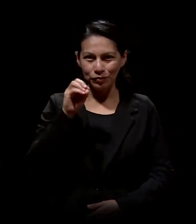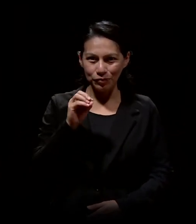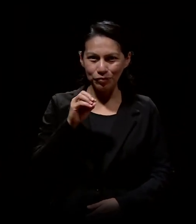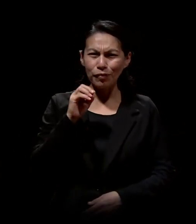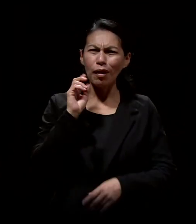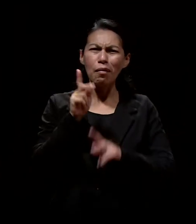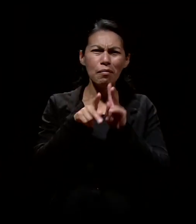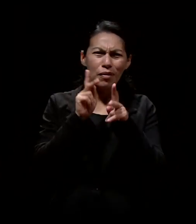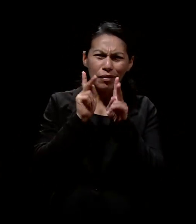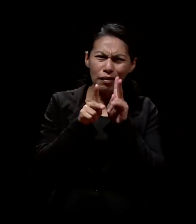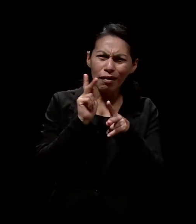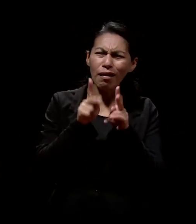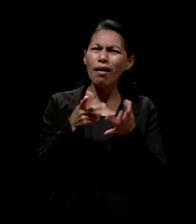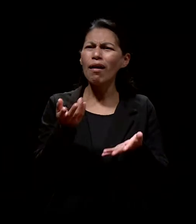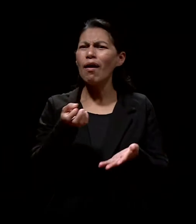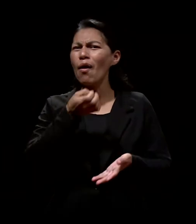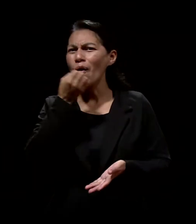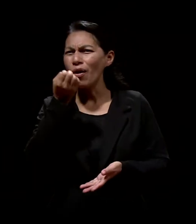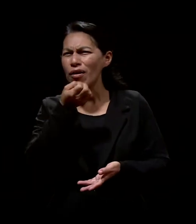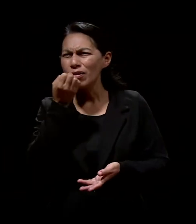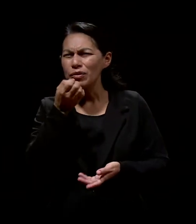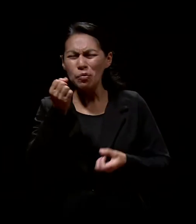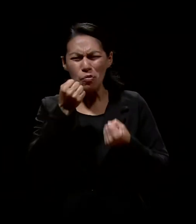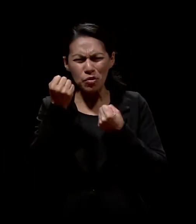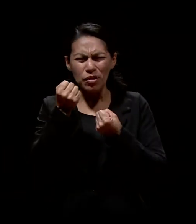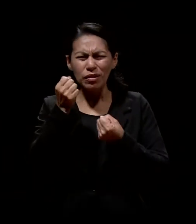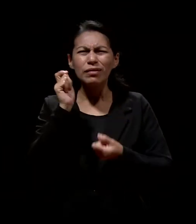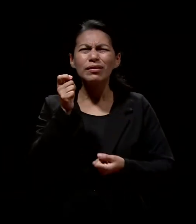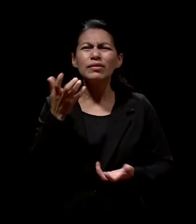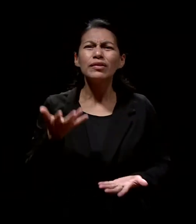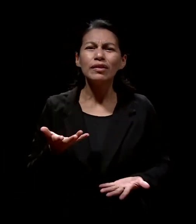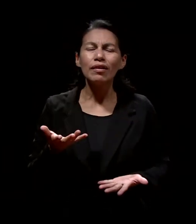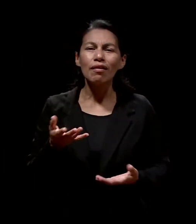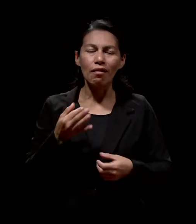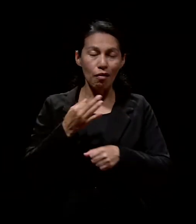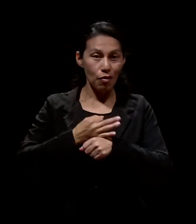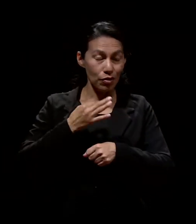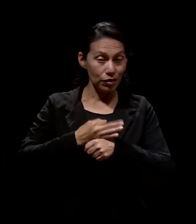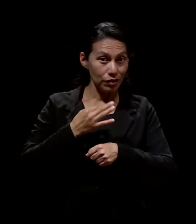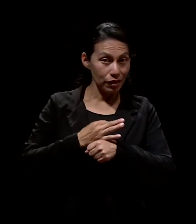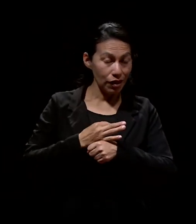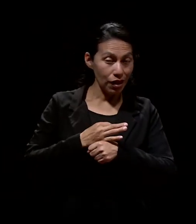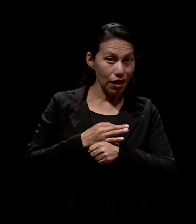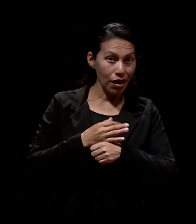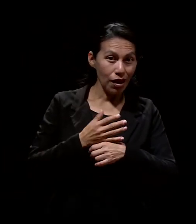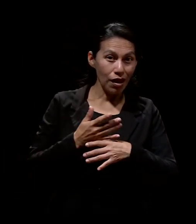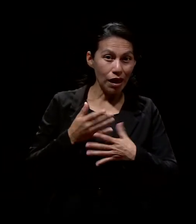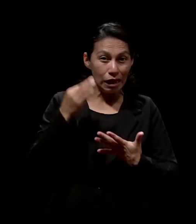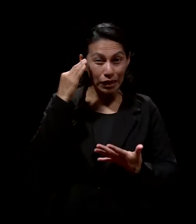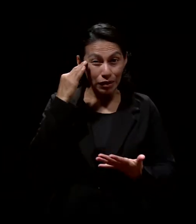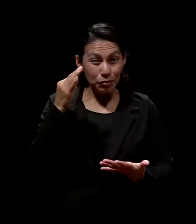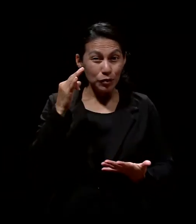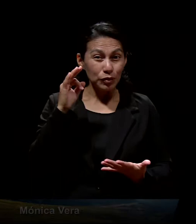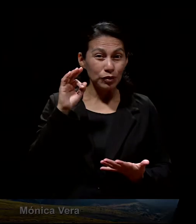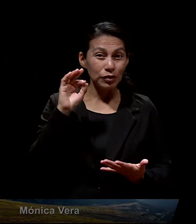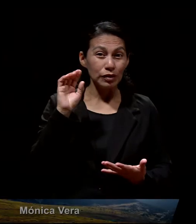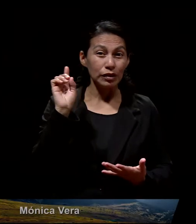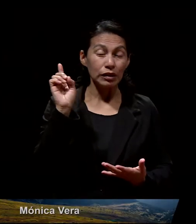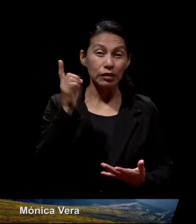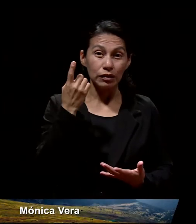del poder de la oración, especialmente en estas épocas decembrinas